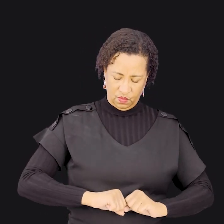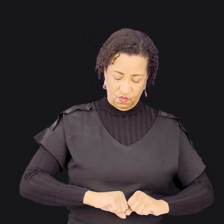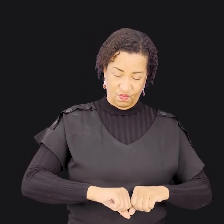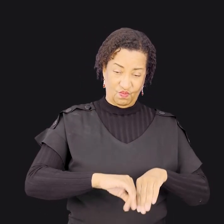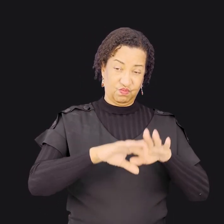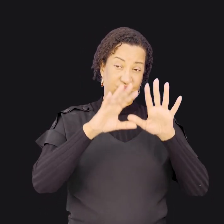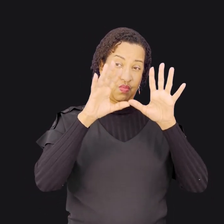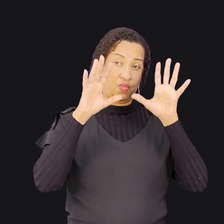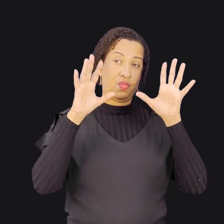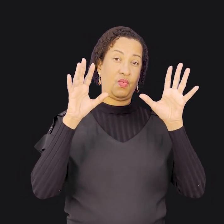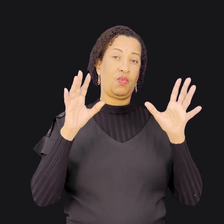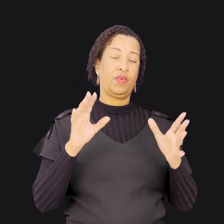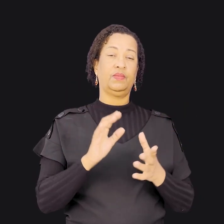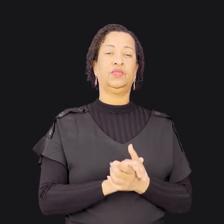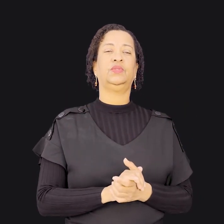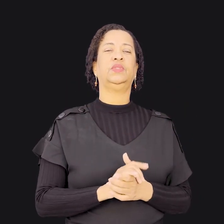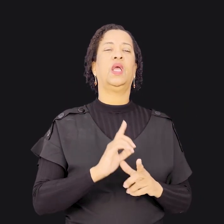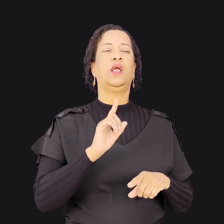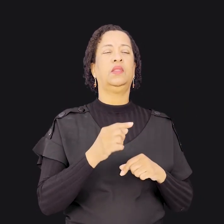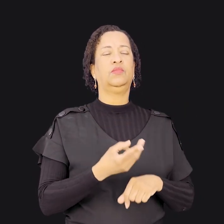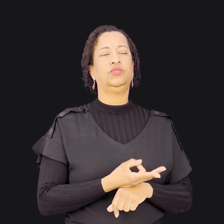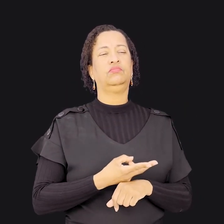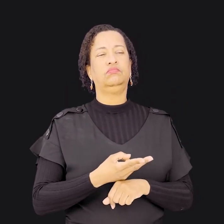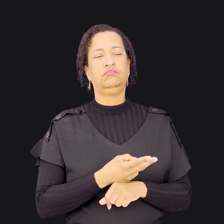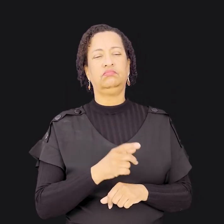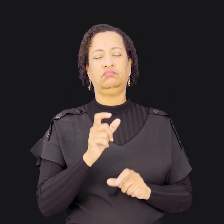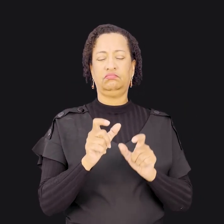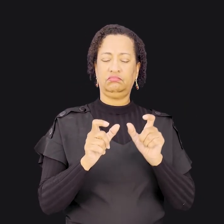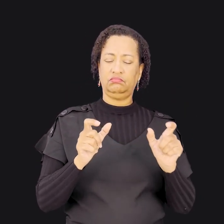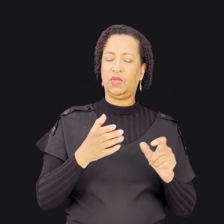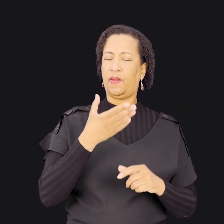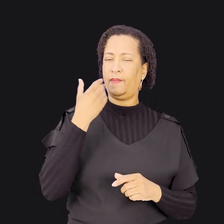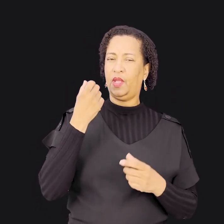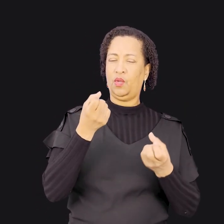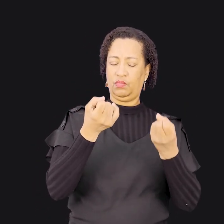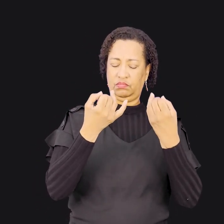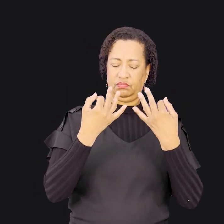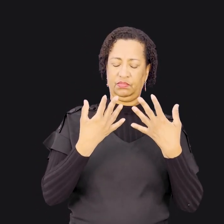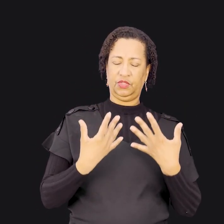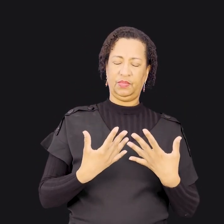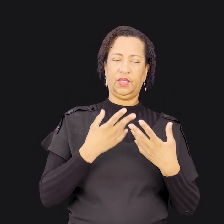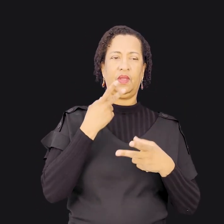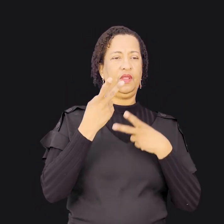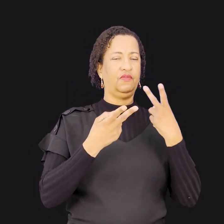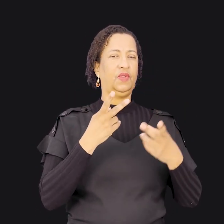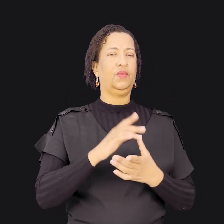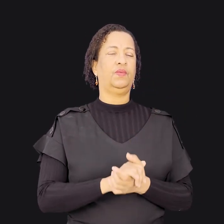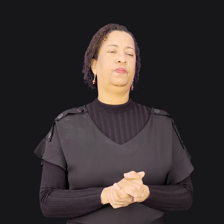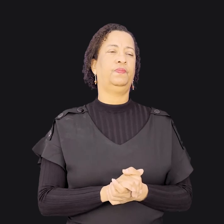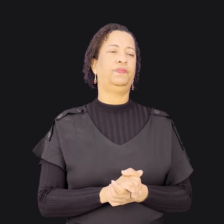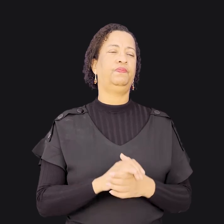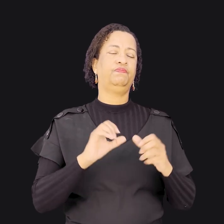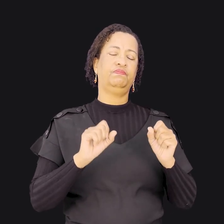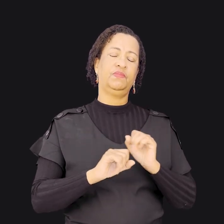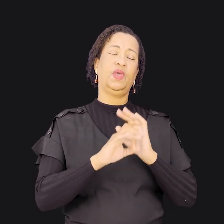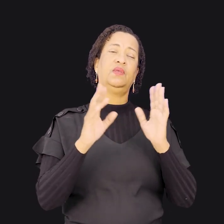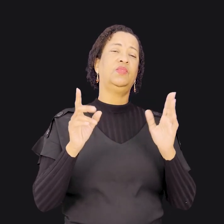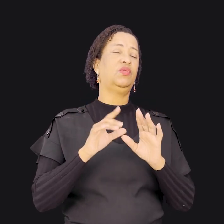explosão termonuclear. Depois de procurar as melhores palavras para me dar aquela explicação, ele disse, a explosão nuclear